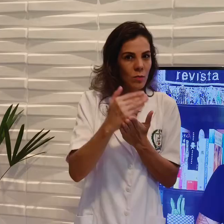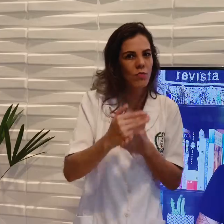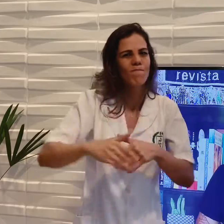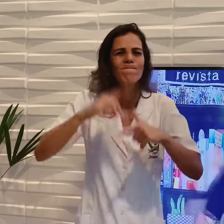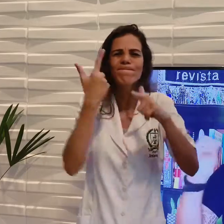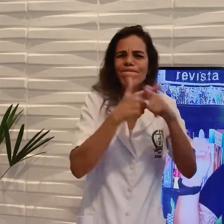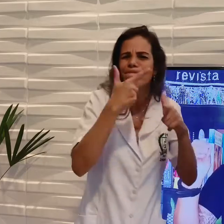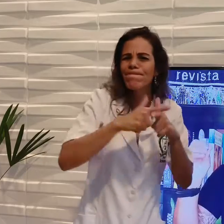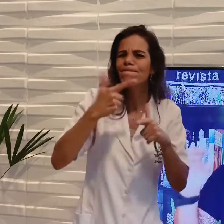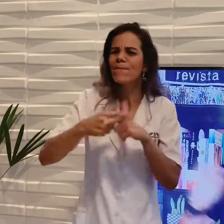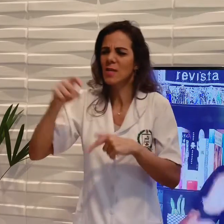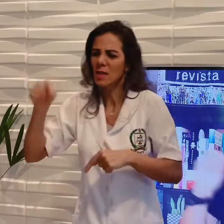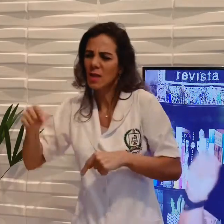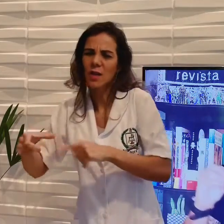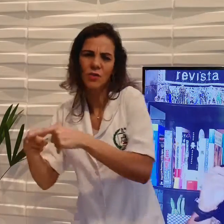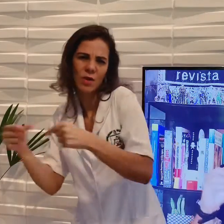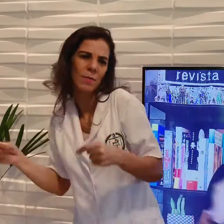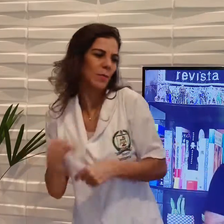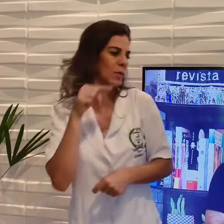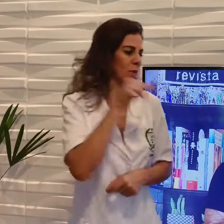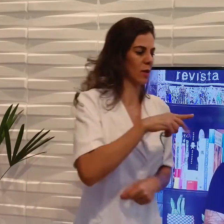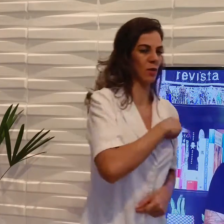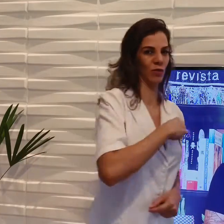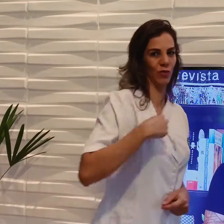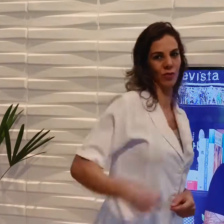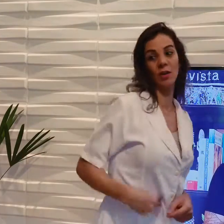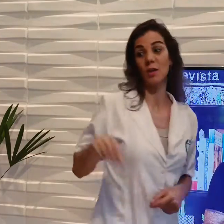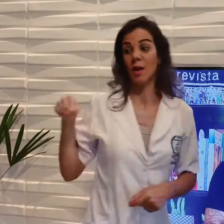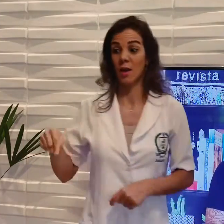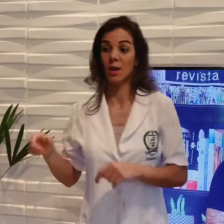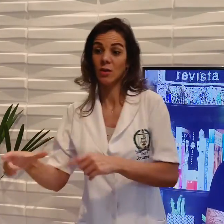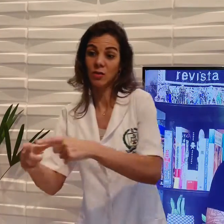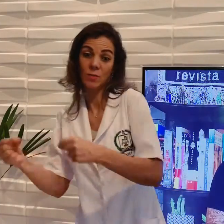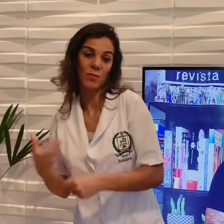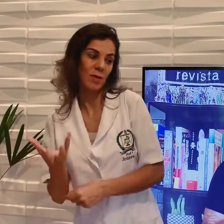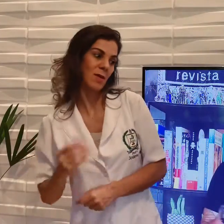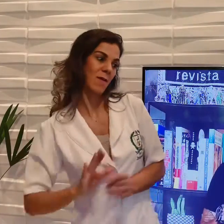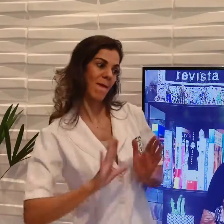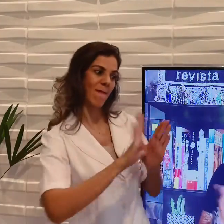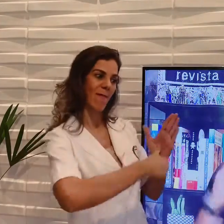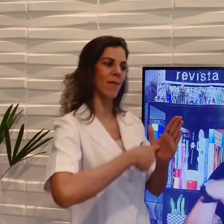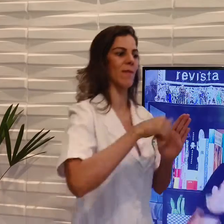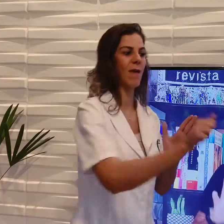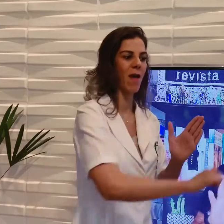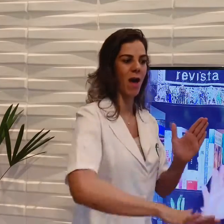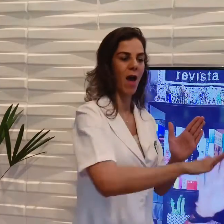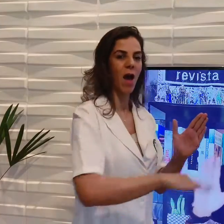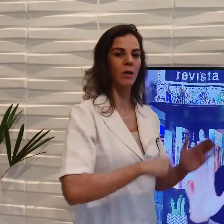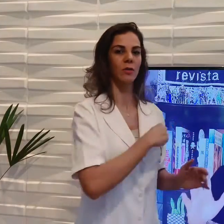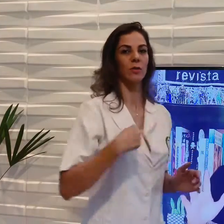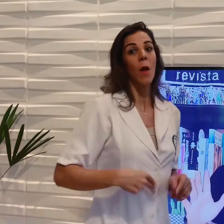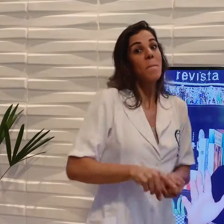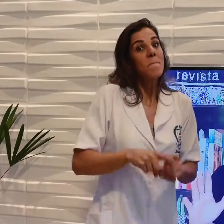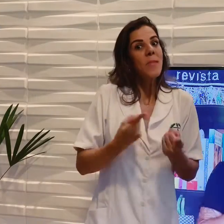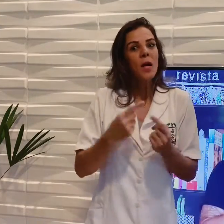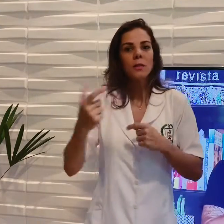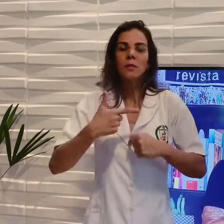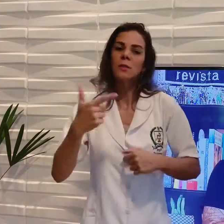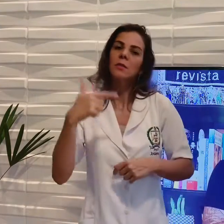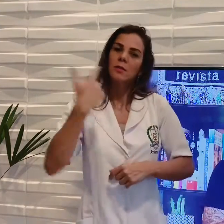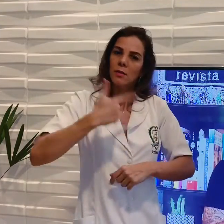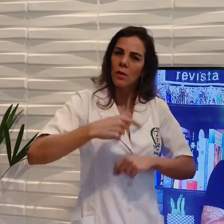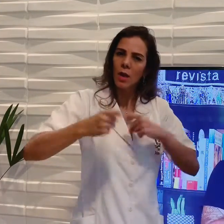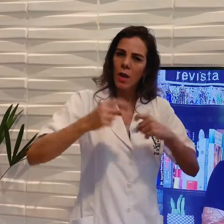entre Japão e China. O Japão queria alguns territórios que eram chineses. E aí a Segunda Guerra ainda não tinha nem começado.